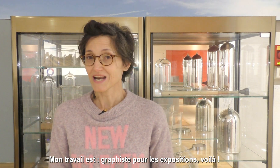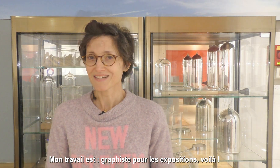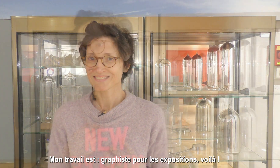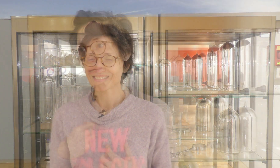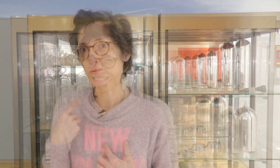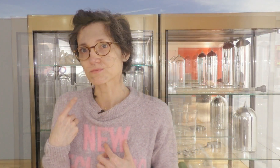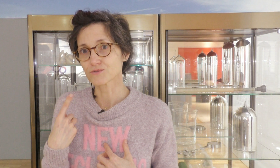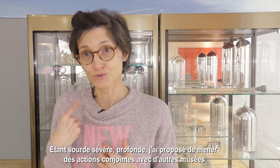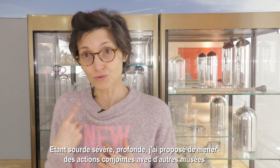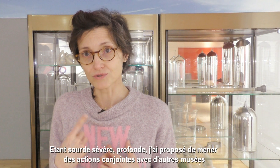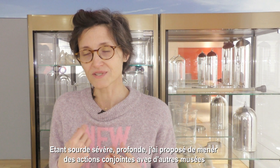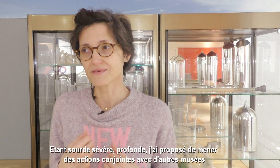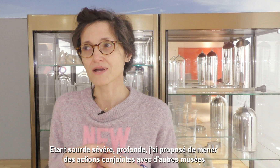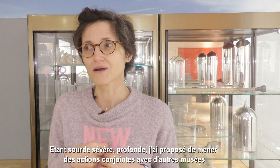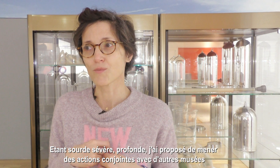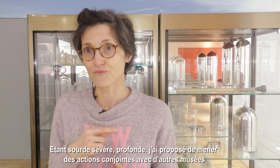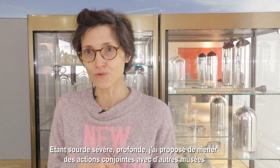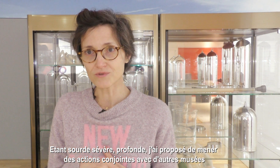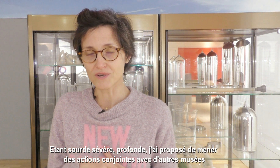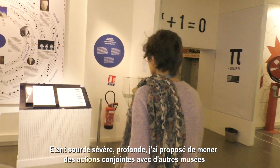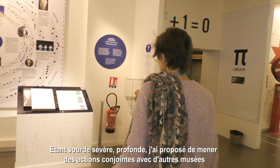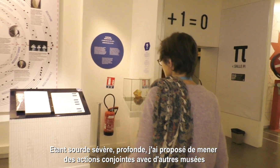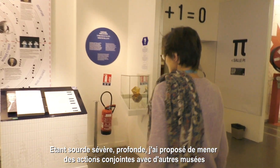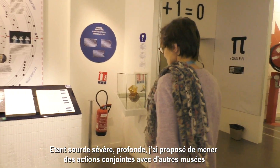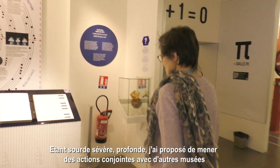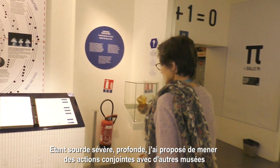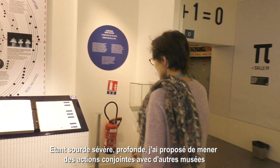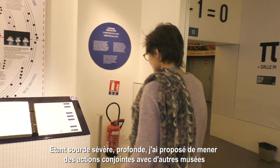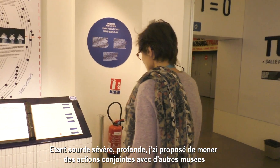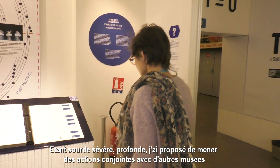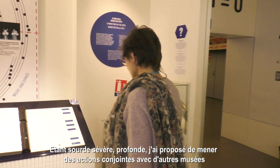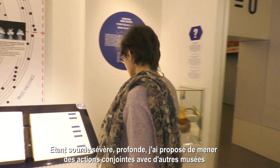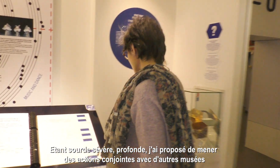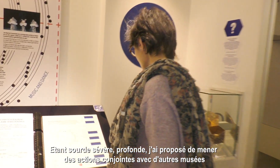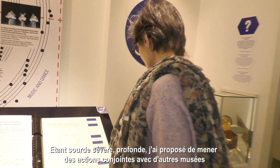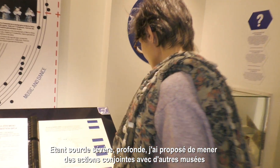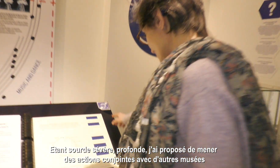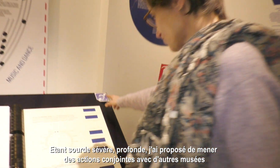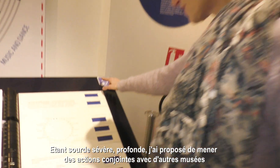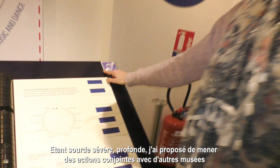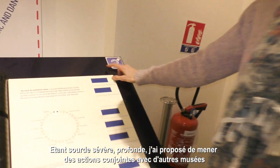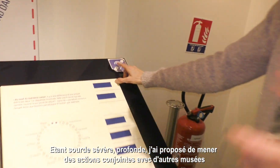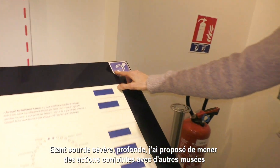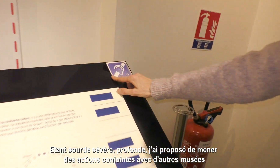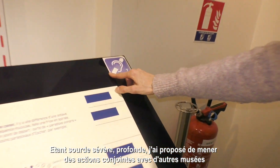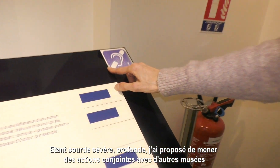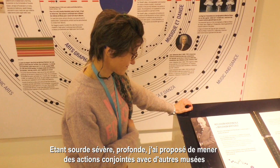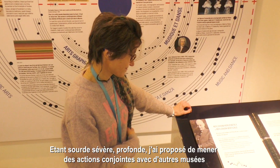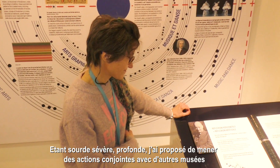Étant sourde, sévère, profonde, j'ai proposé de mener des actions conjointes avec d'autres